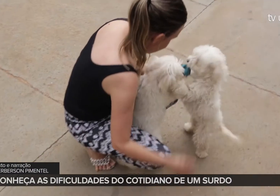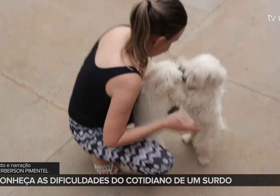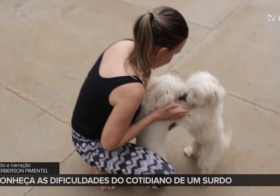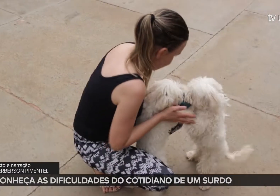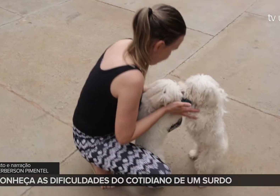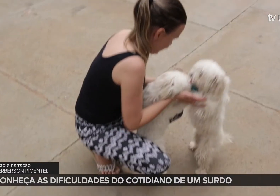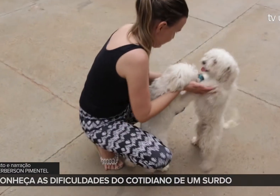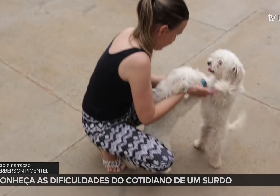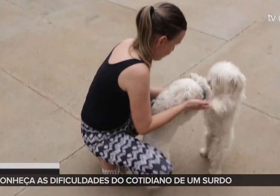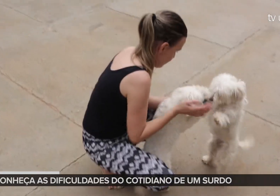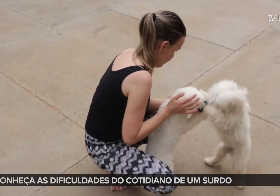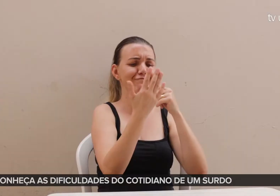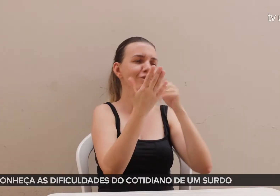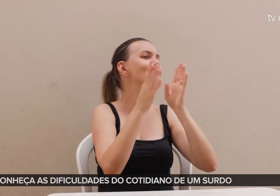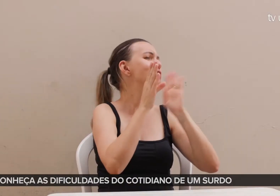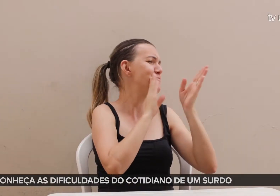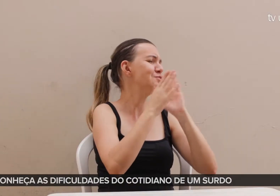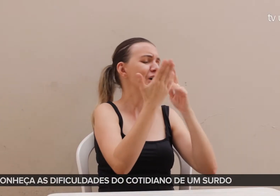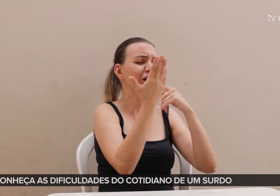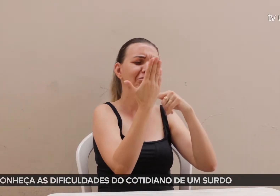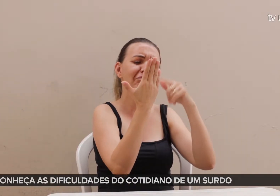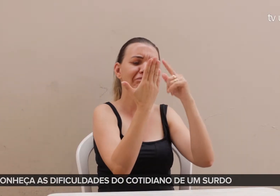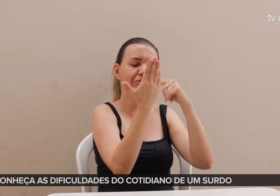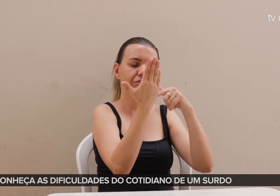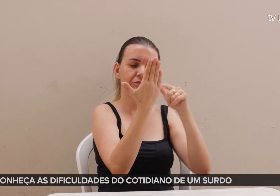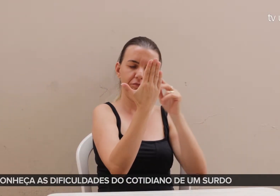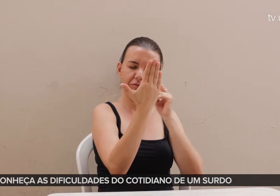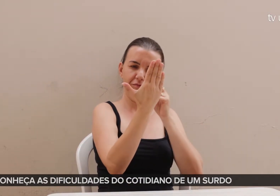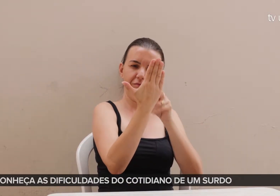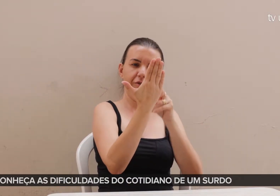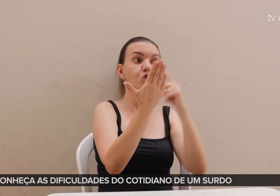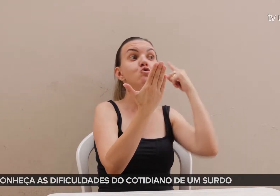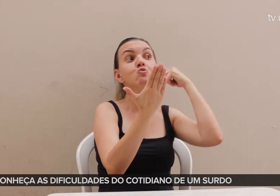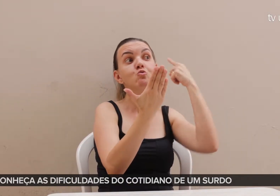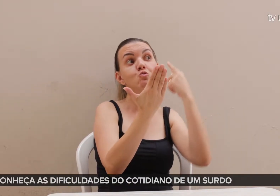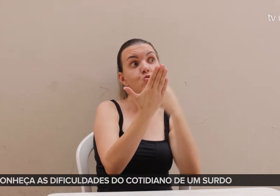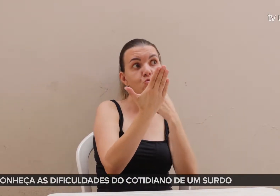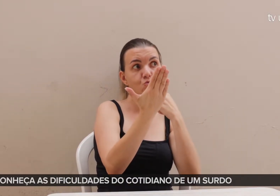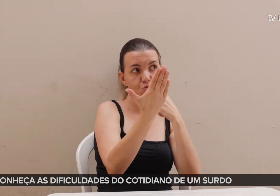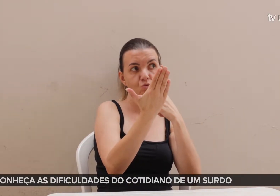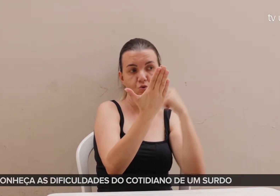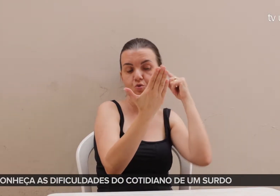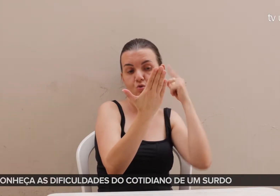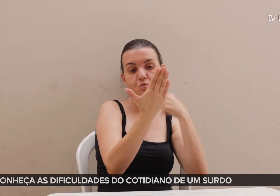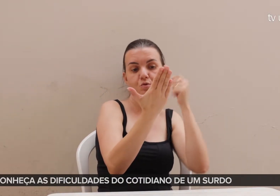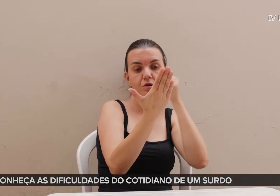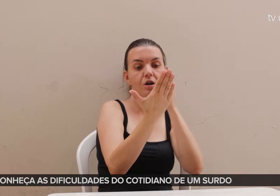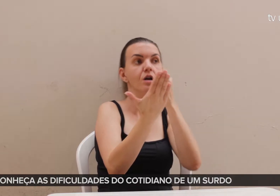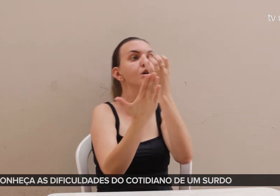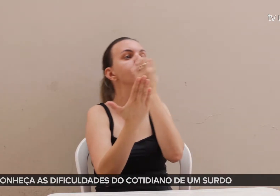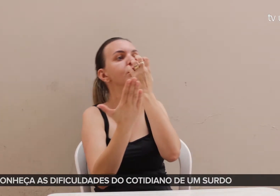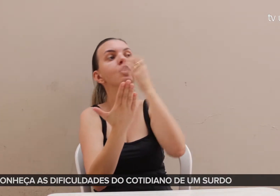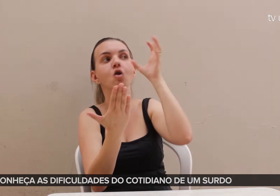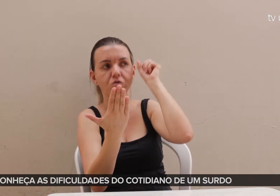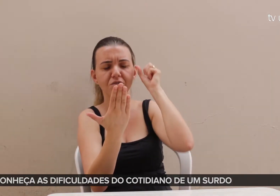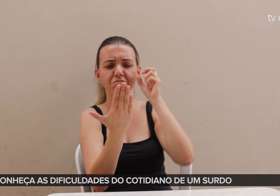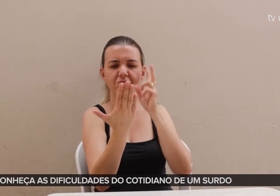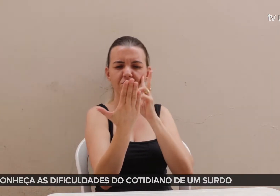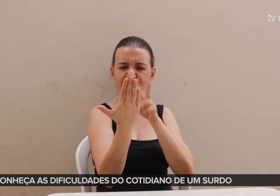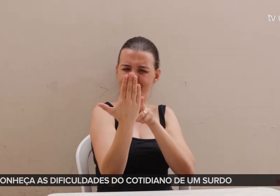que obedecessem. Através do Facebook, na internet, eu olhei que o quê? Que um surdo, que uma surda, ela